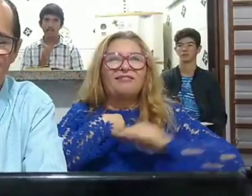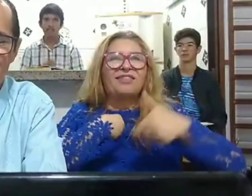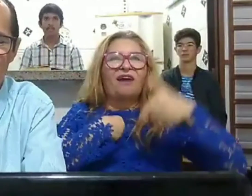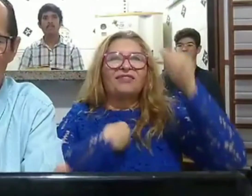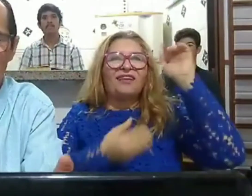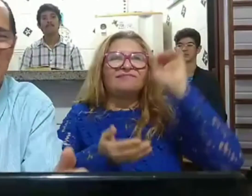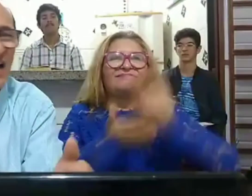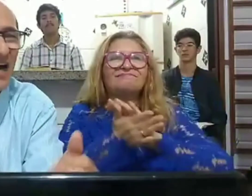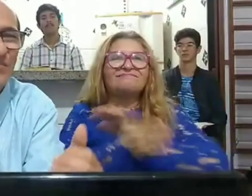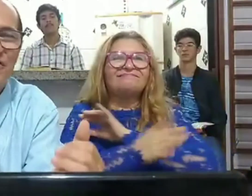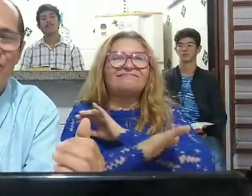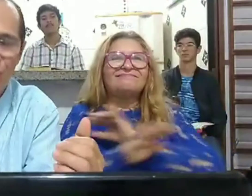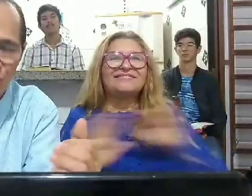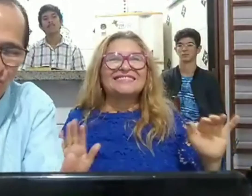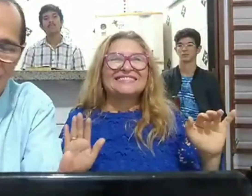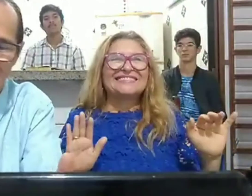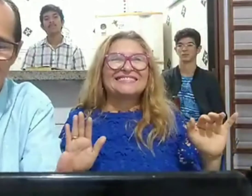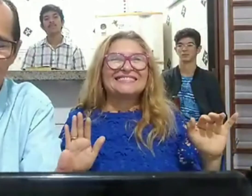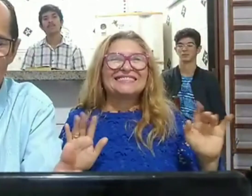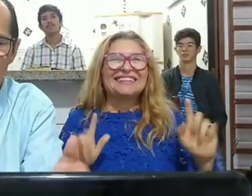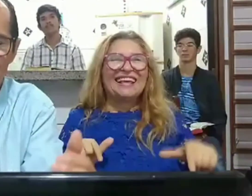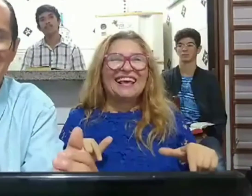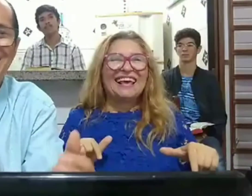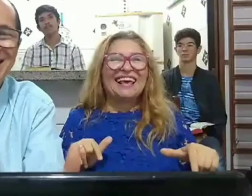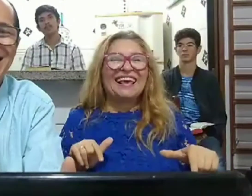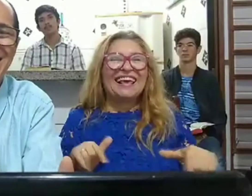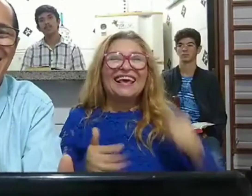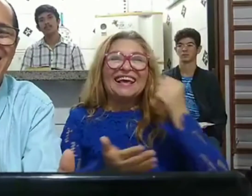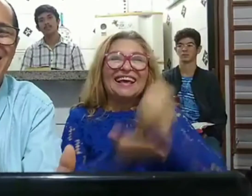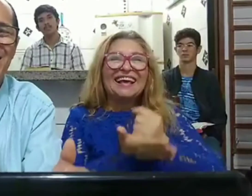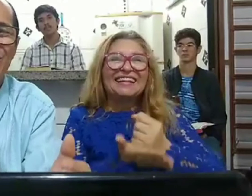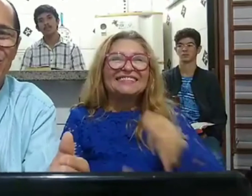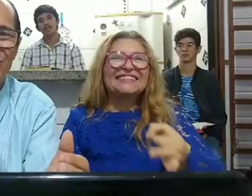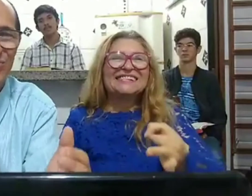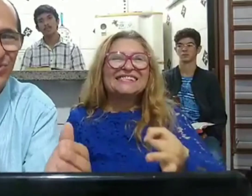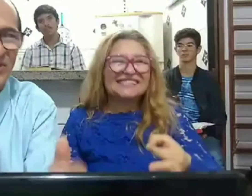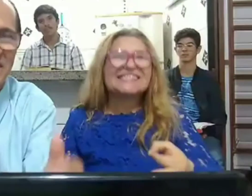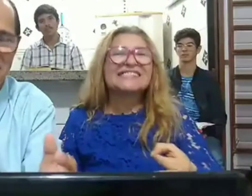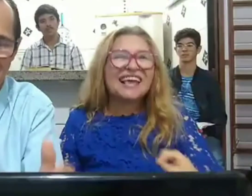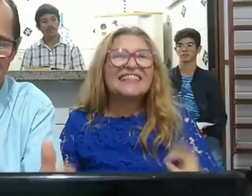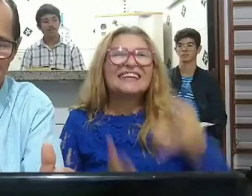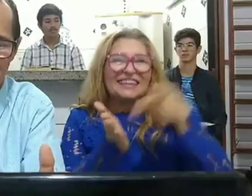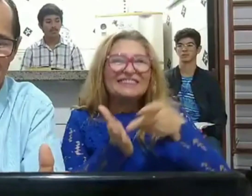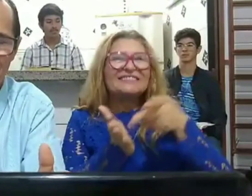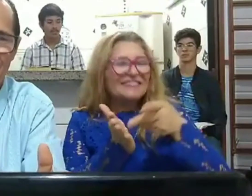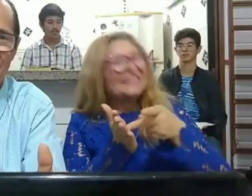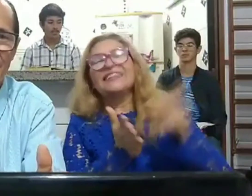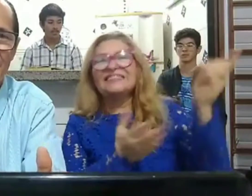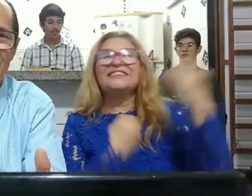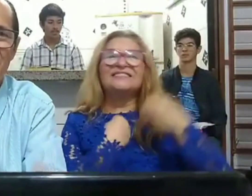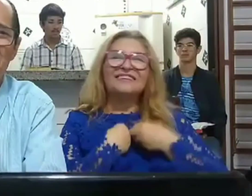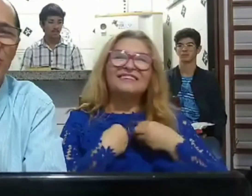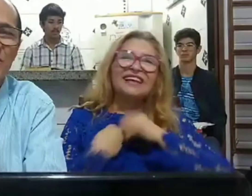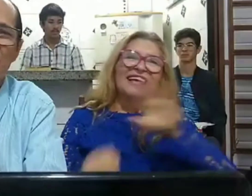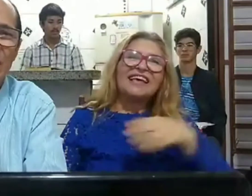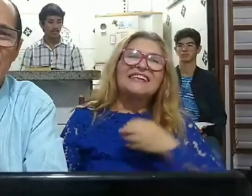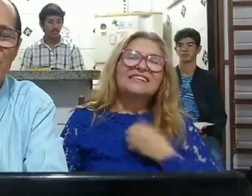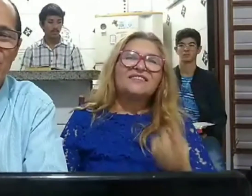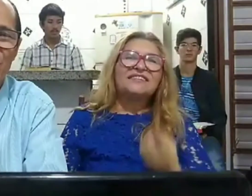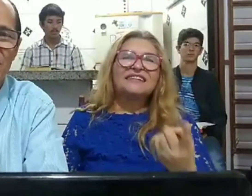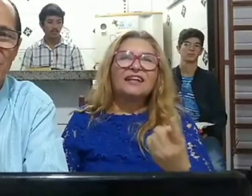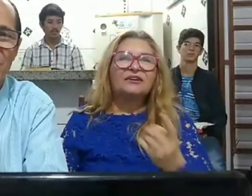É uma coisa absoluta, garantida e com toda certeza. Jesus não